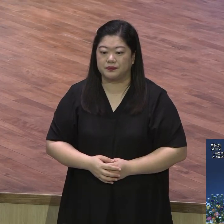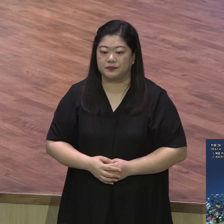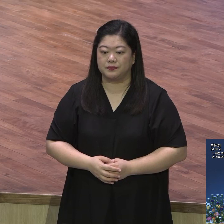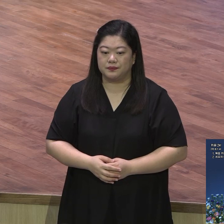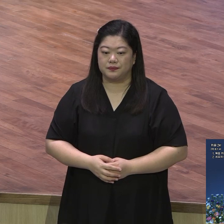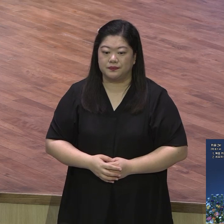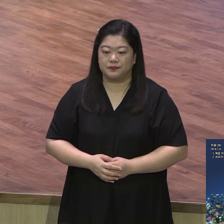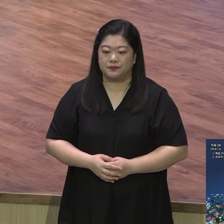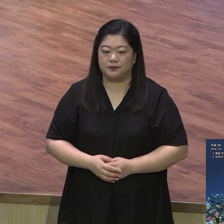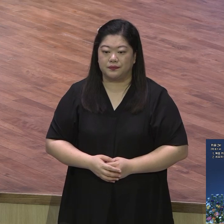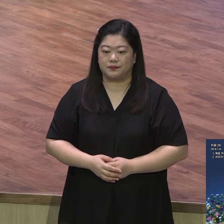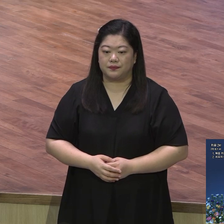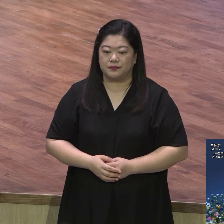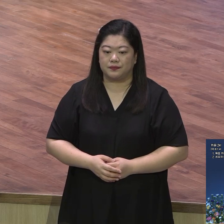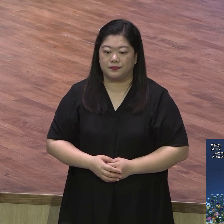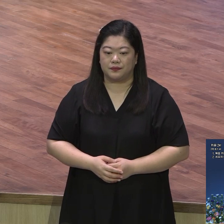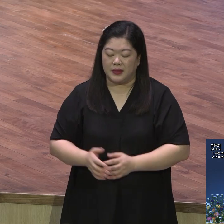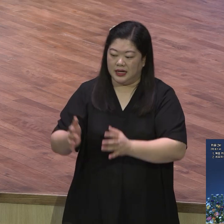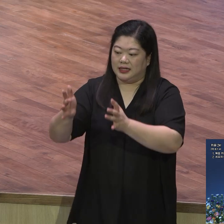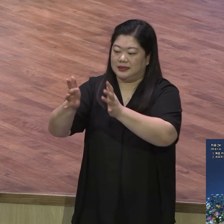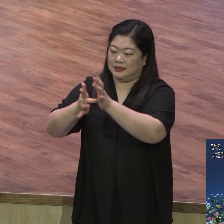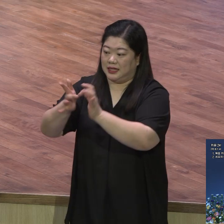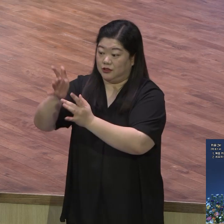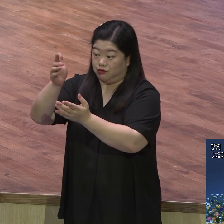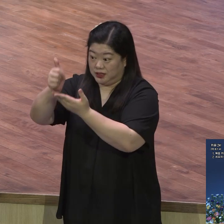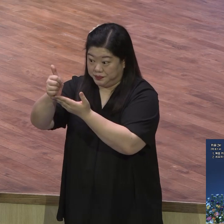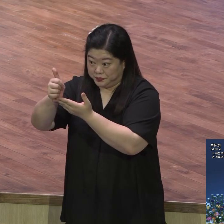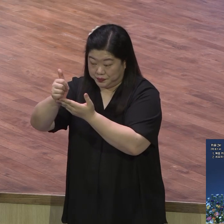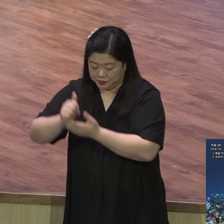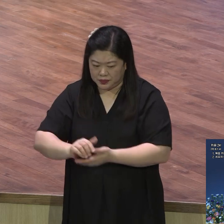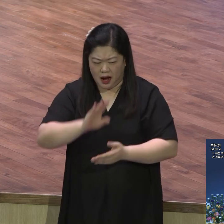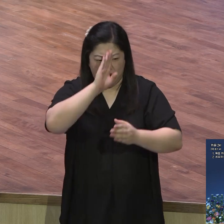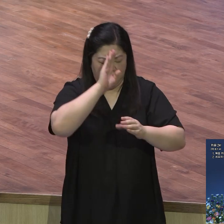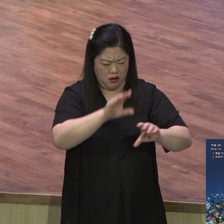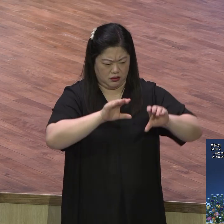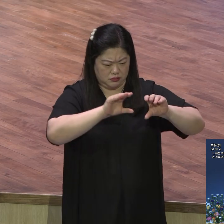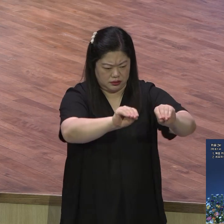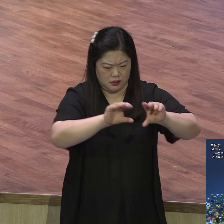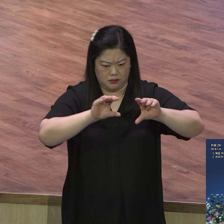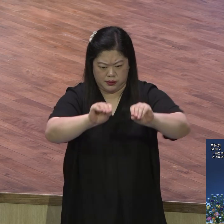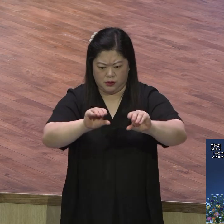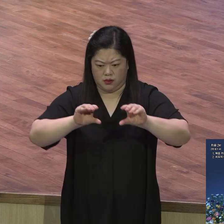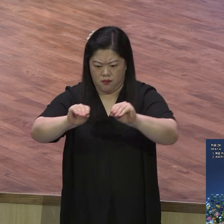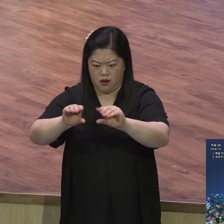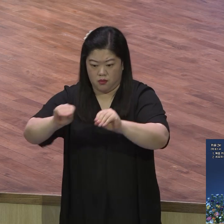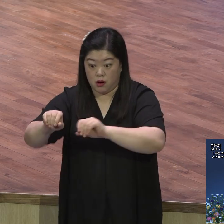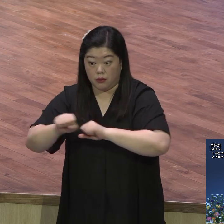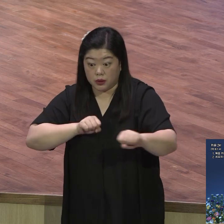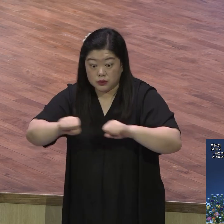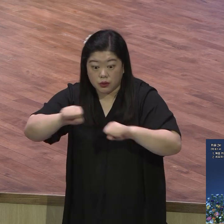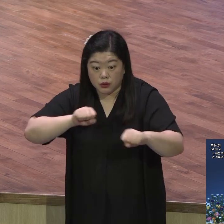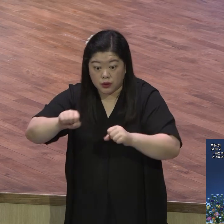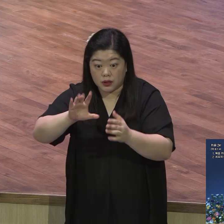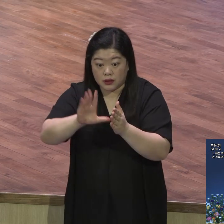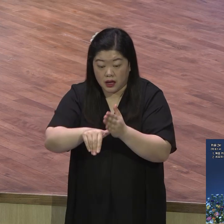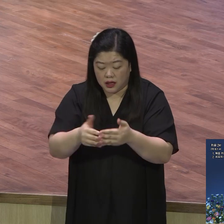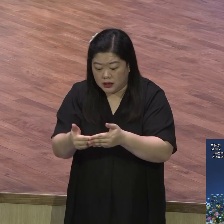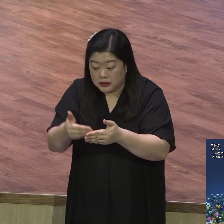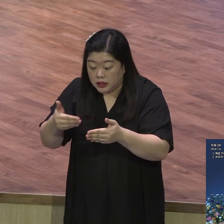예수님의 치유사역의 바탕이 무엇이었냐 예수님의 치유사역의 바탕은 바로